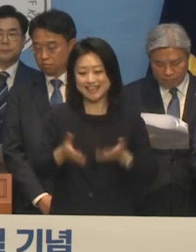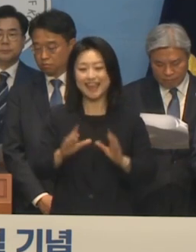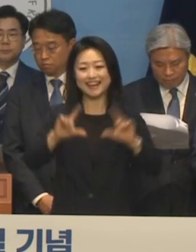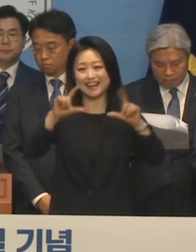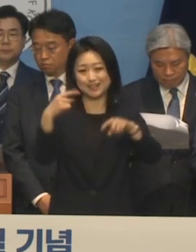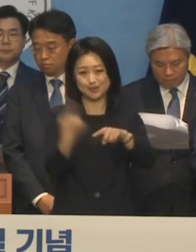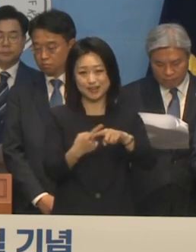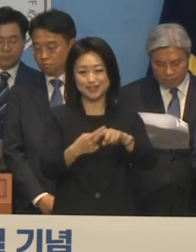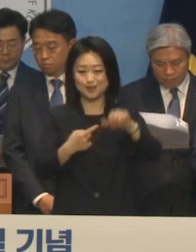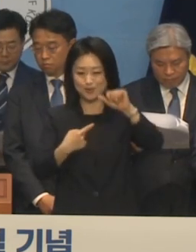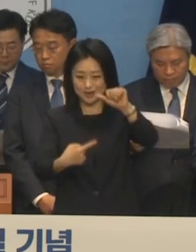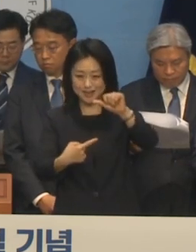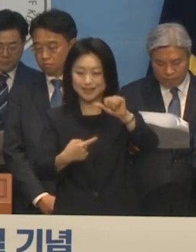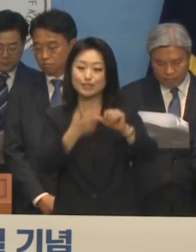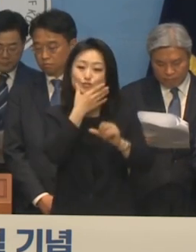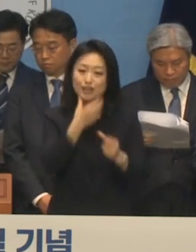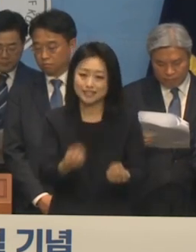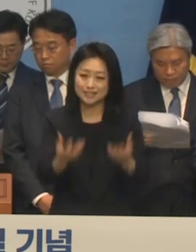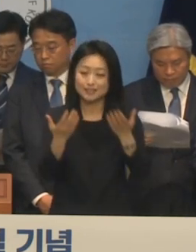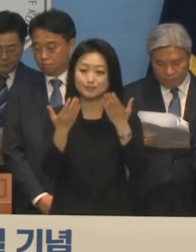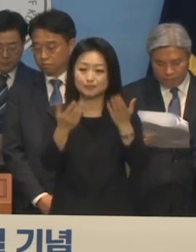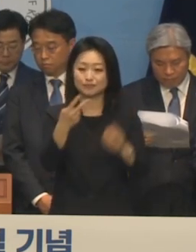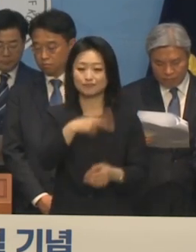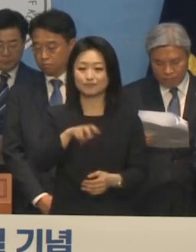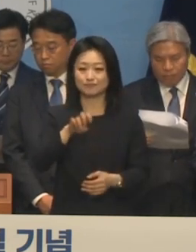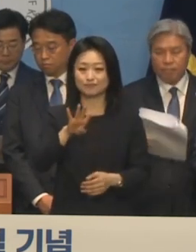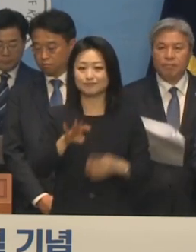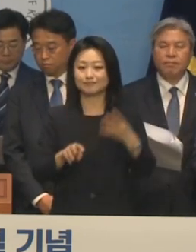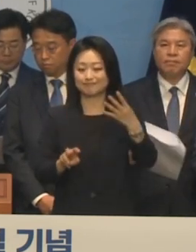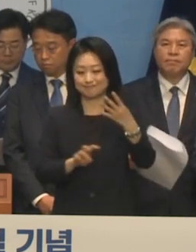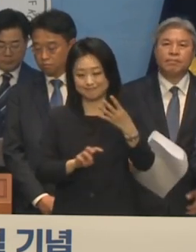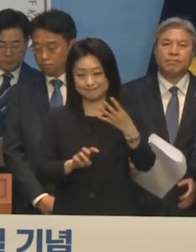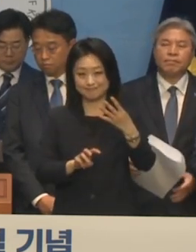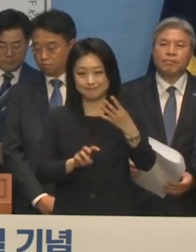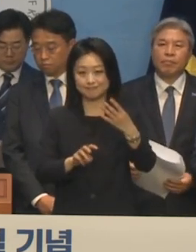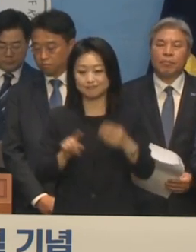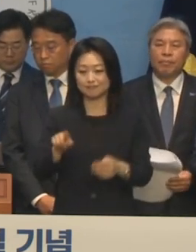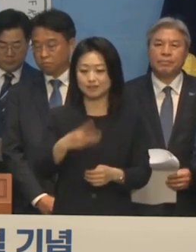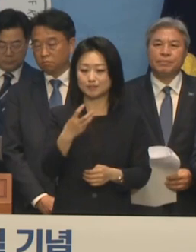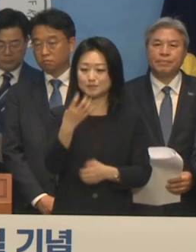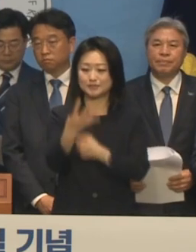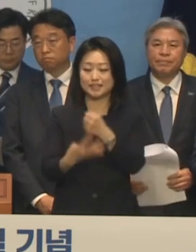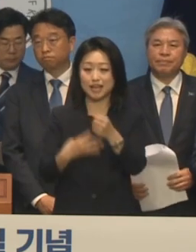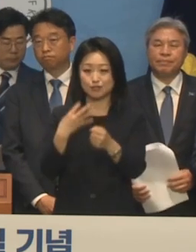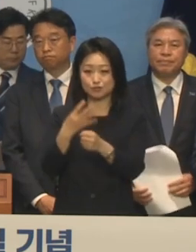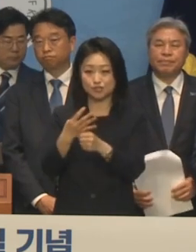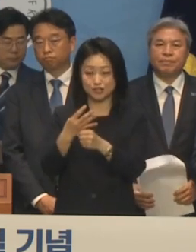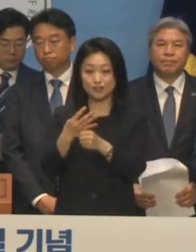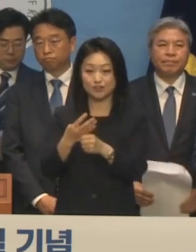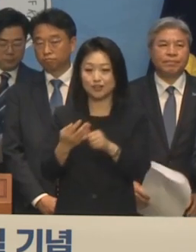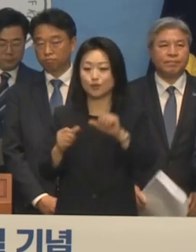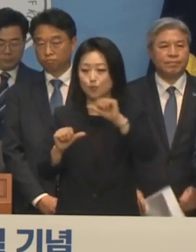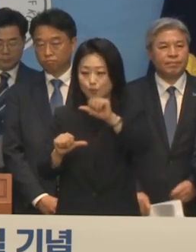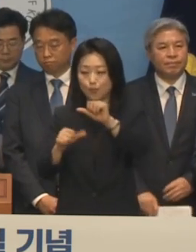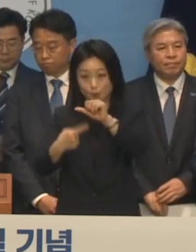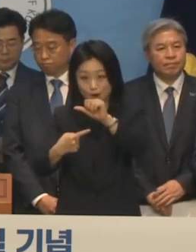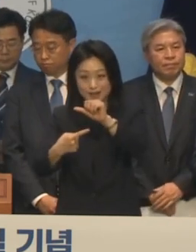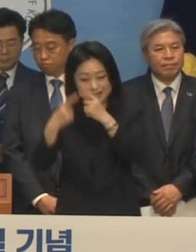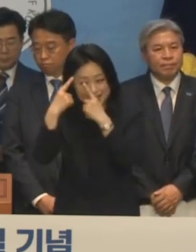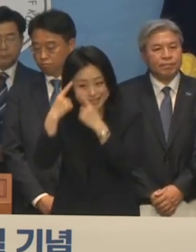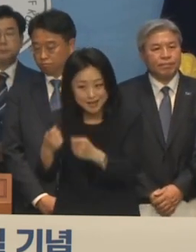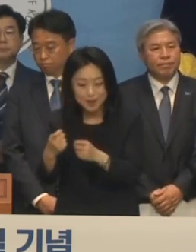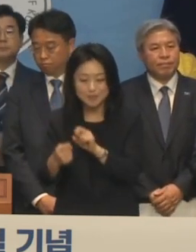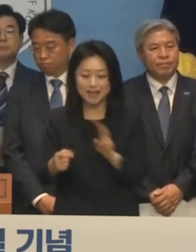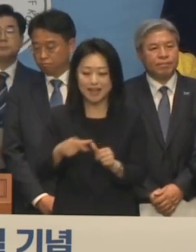다시 한번 축하드립니다. 2024년 4월 30일 제134주년 노동절 기념 22대 야당